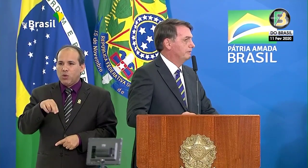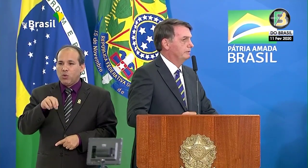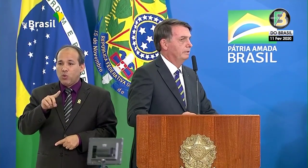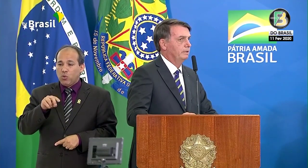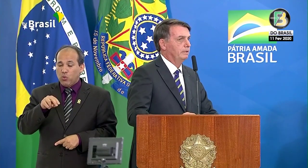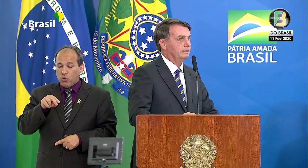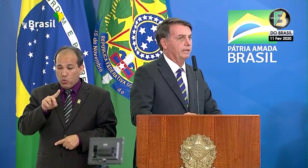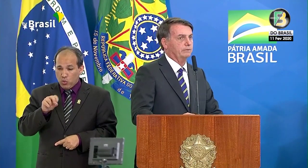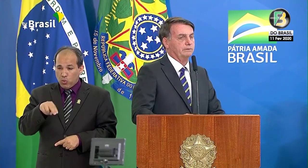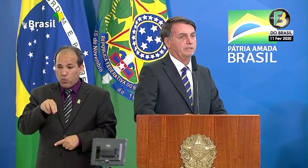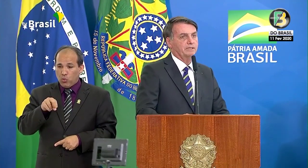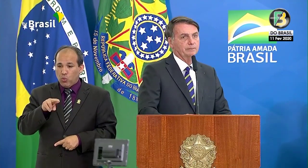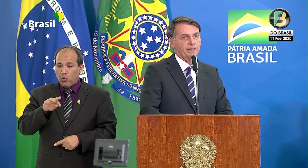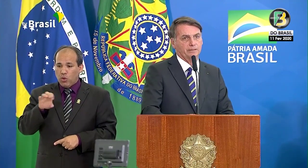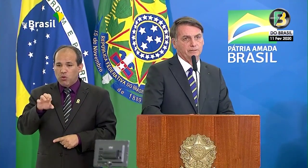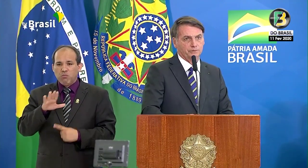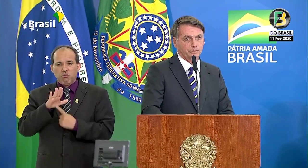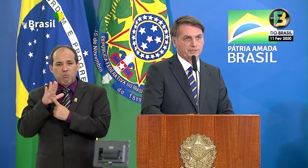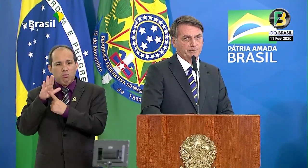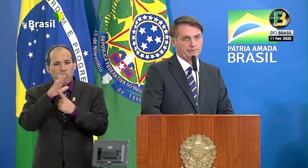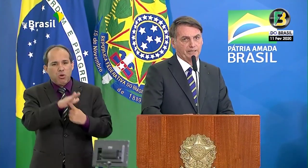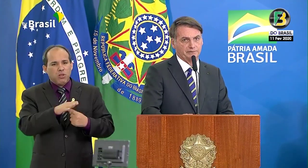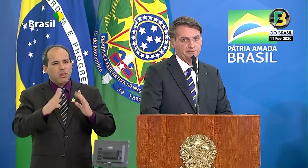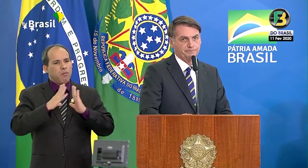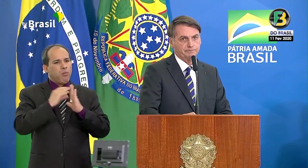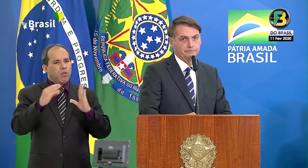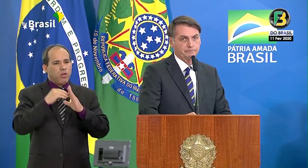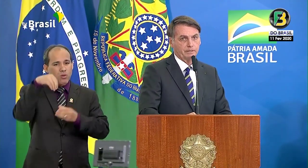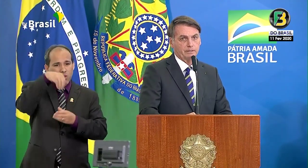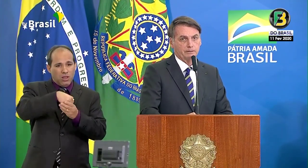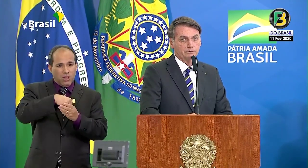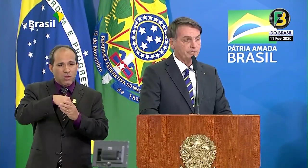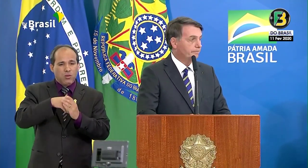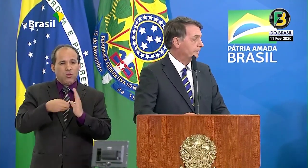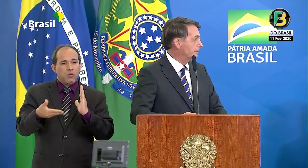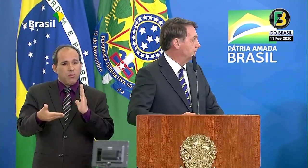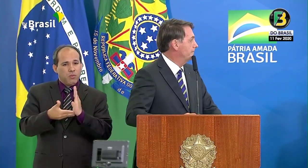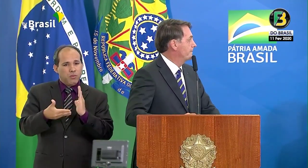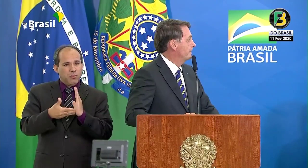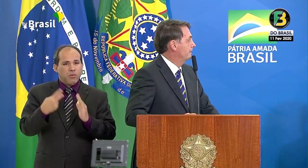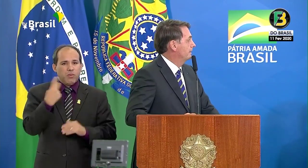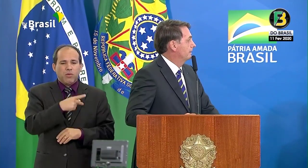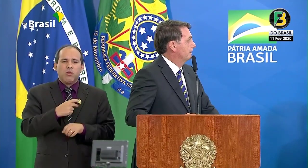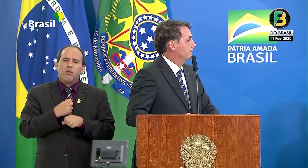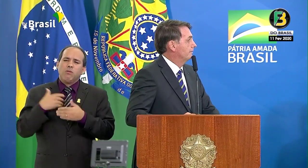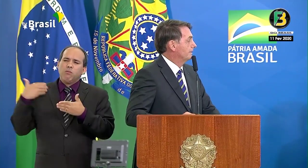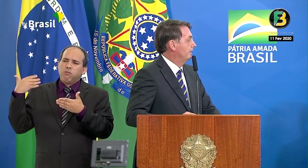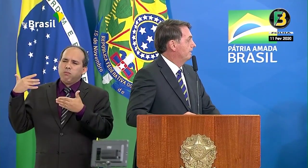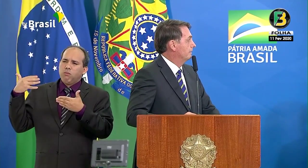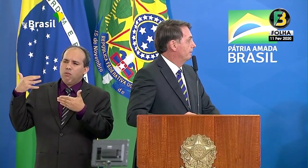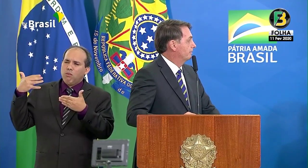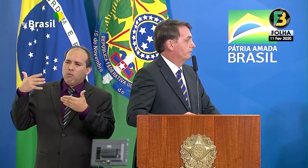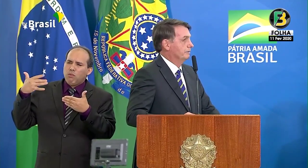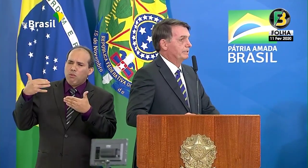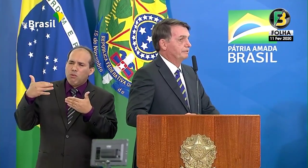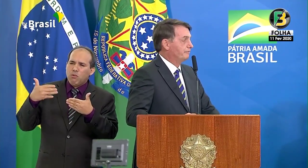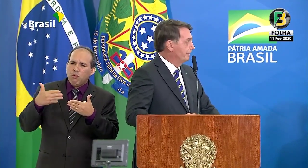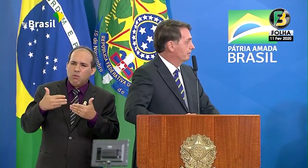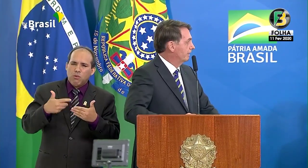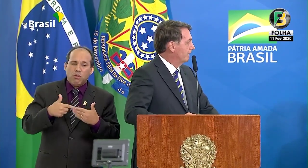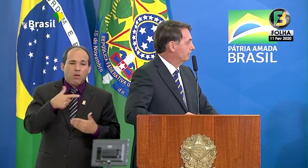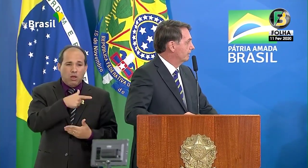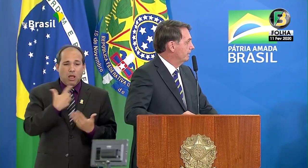de espelho dentro da Câmara dos Deputados. O tempo passou, Vossa Excelência pegou